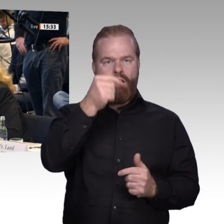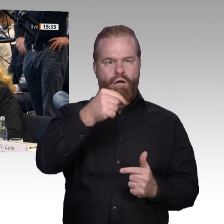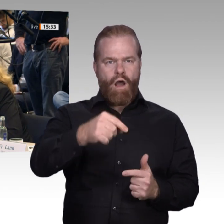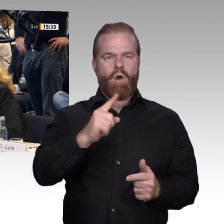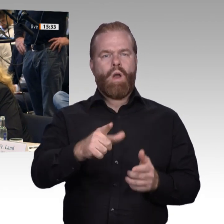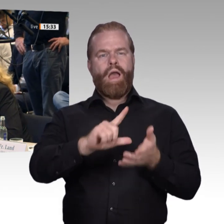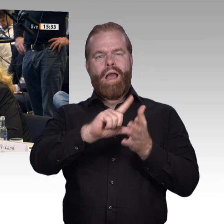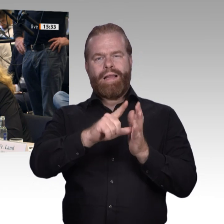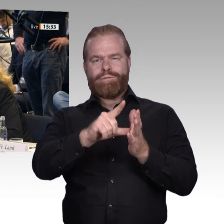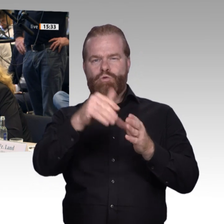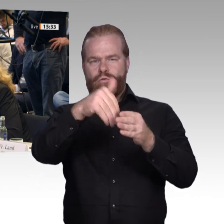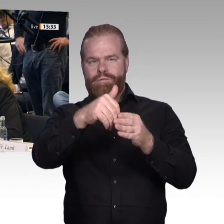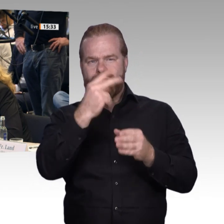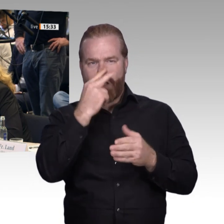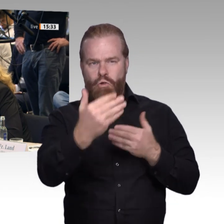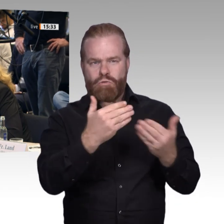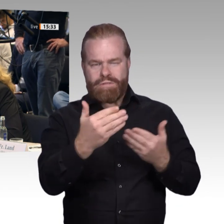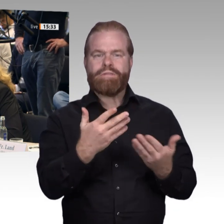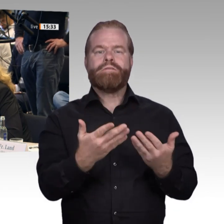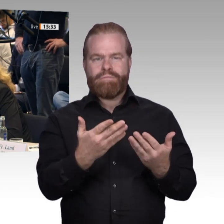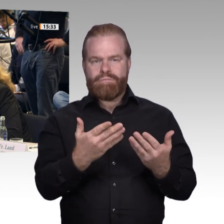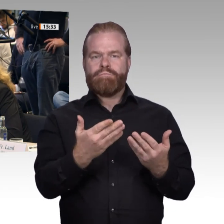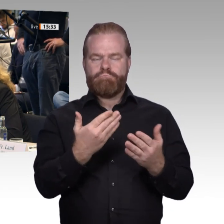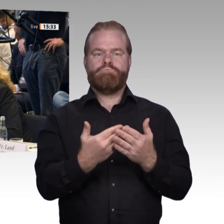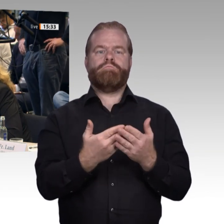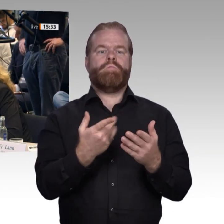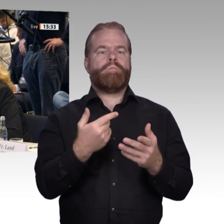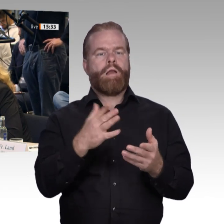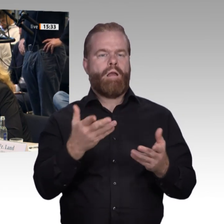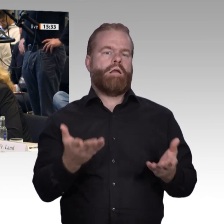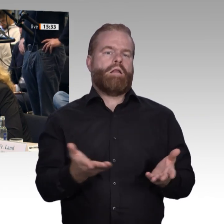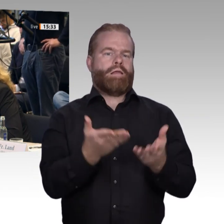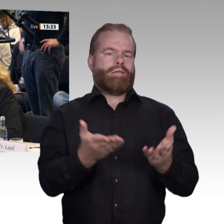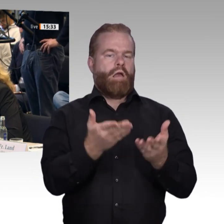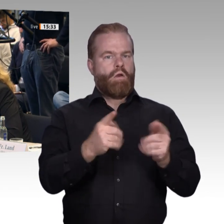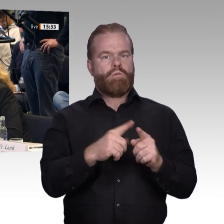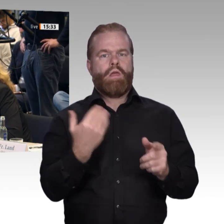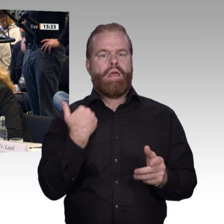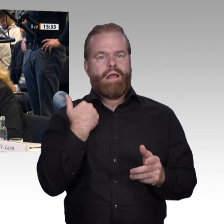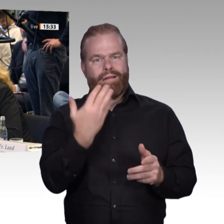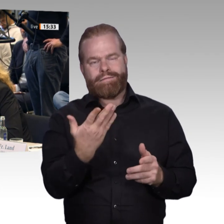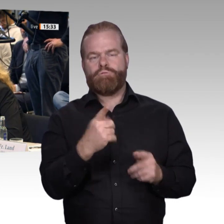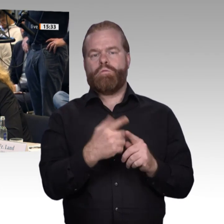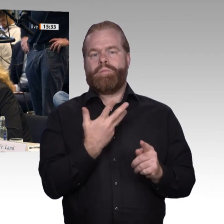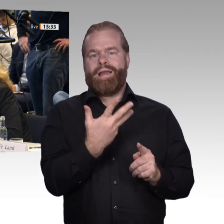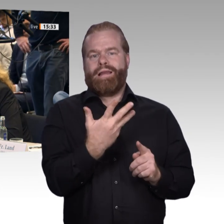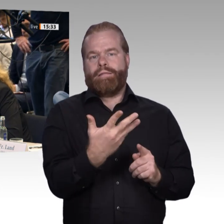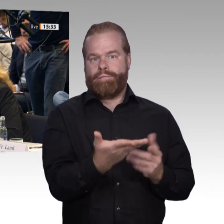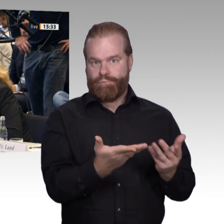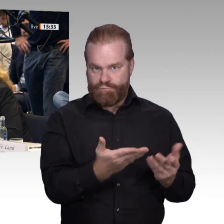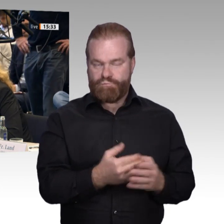Und zudem würden wir es tatsächlich auch begrüßen, wenn dieser Peer-